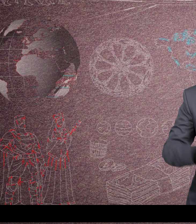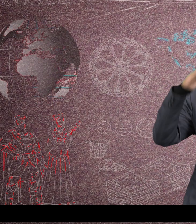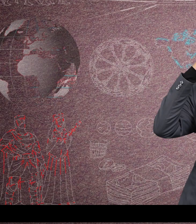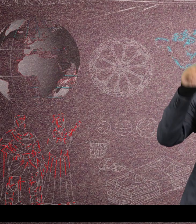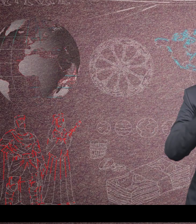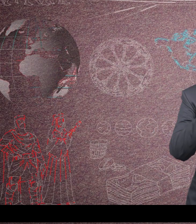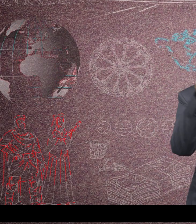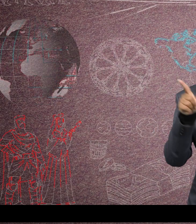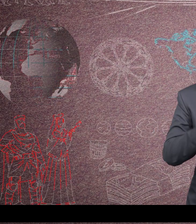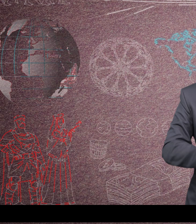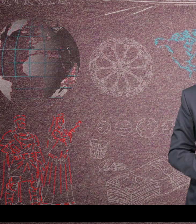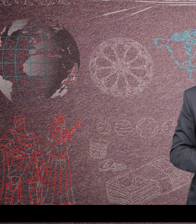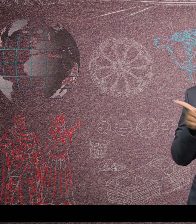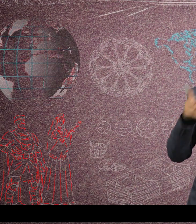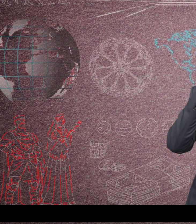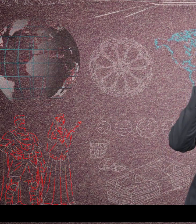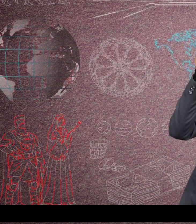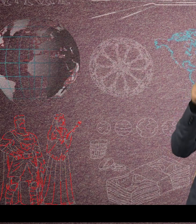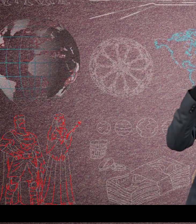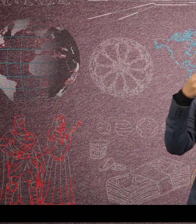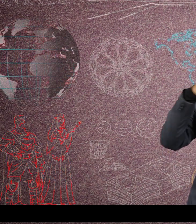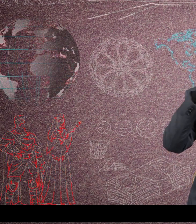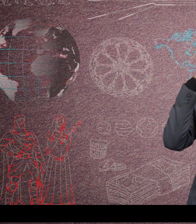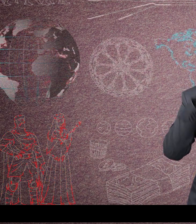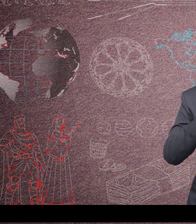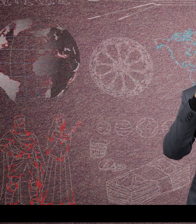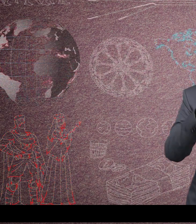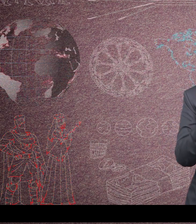హలో స్టూడెంట్స్, నేను రూప.